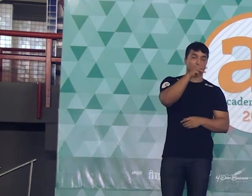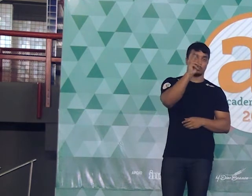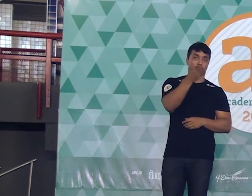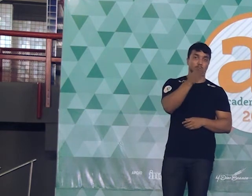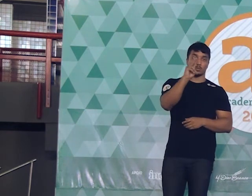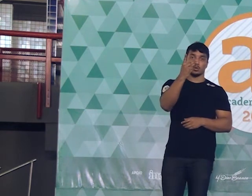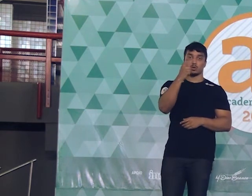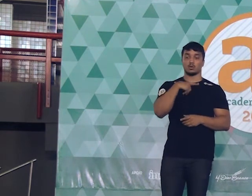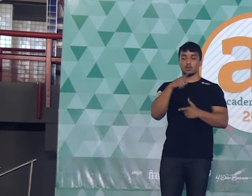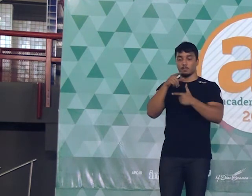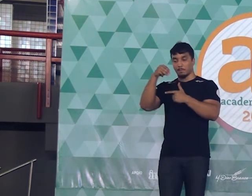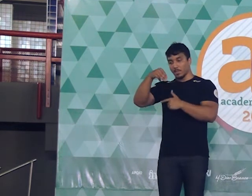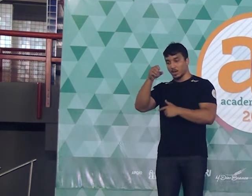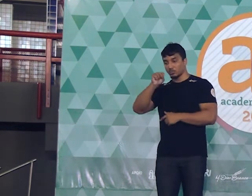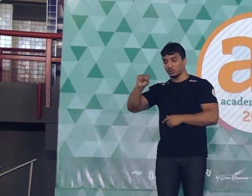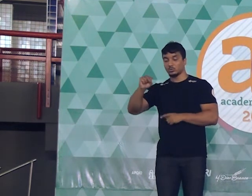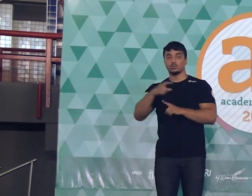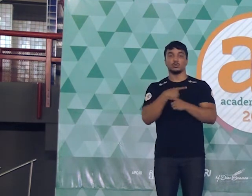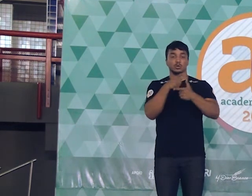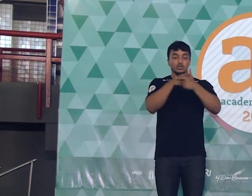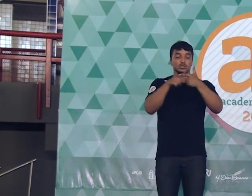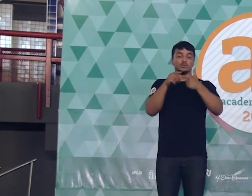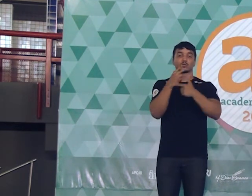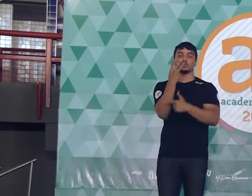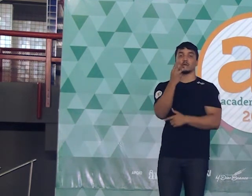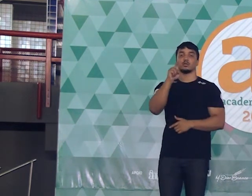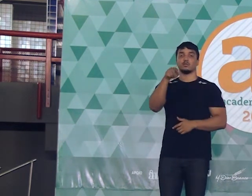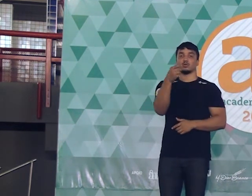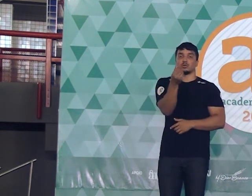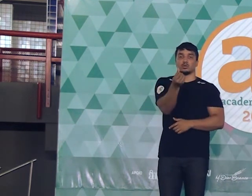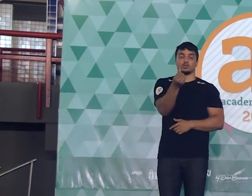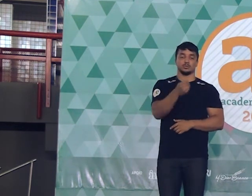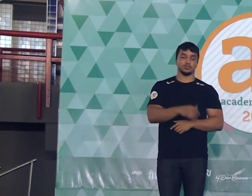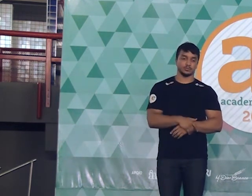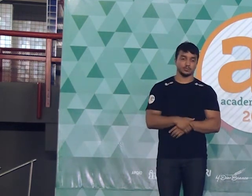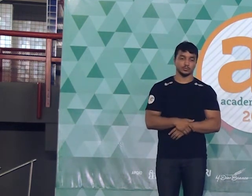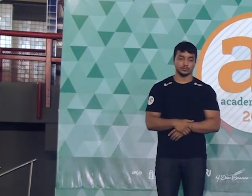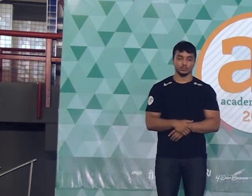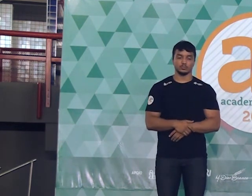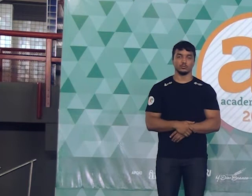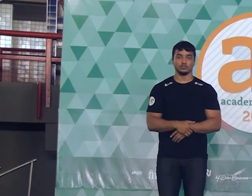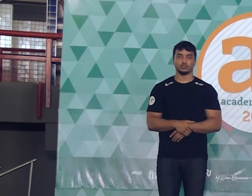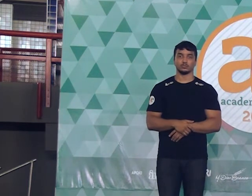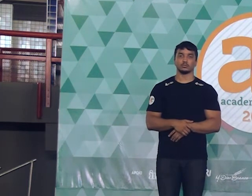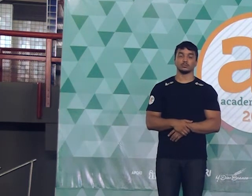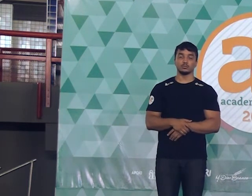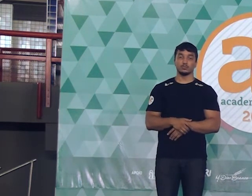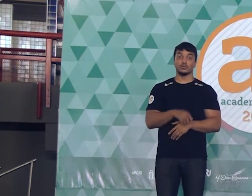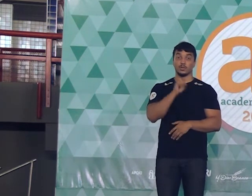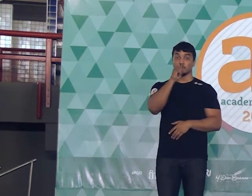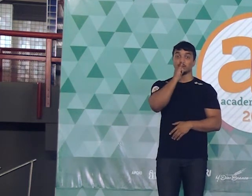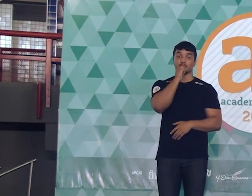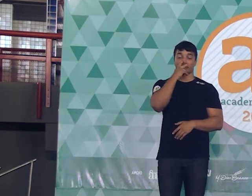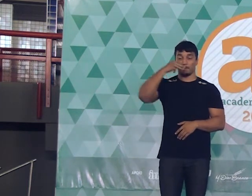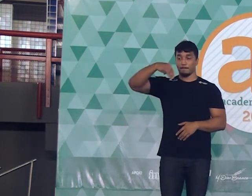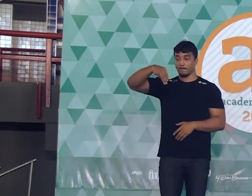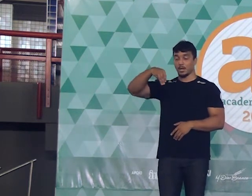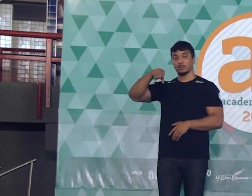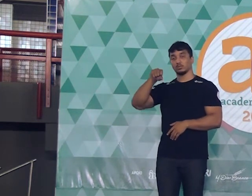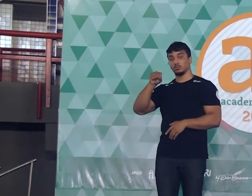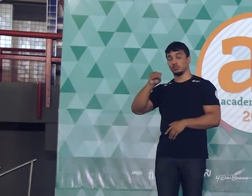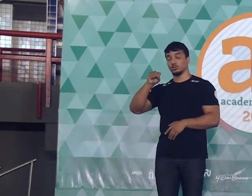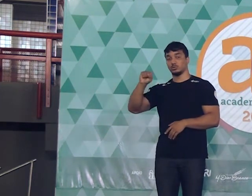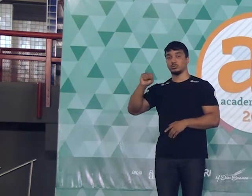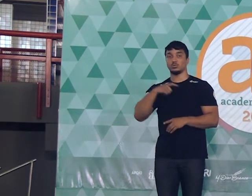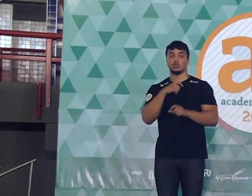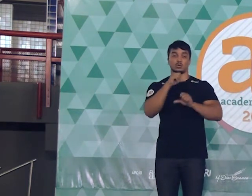para metro por segundo, eu divido por 3,6. Se eu estou em metro por segundo e quero ir